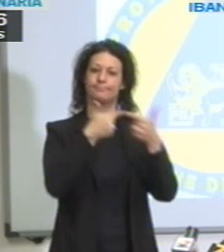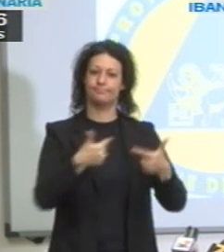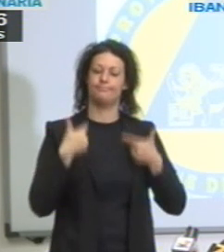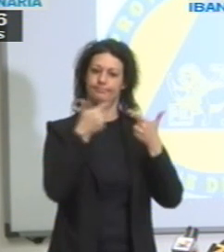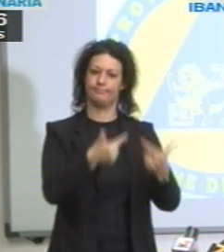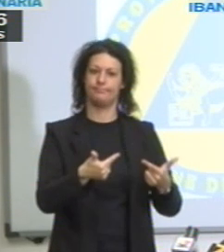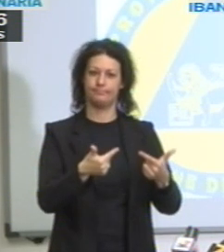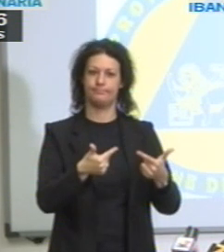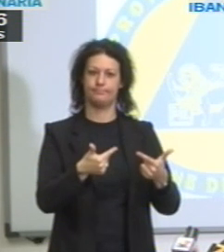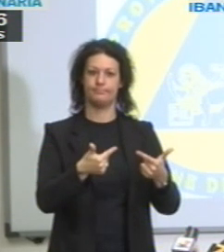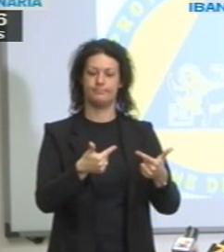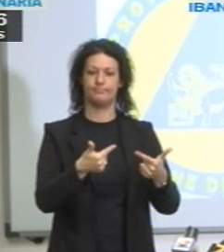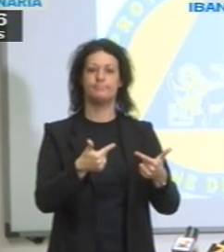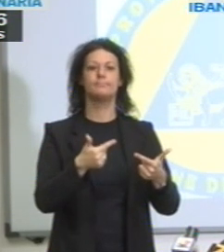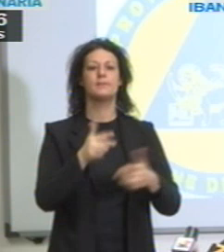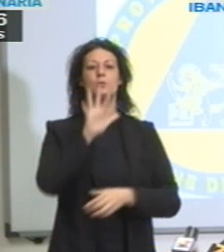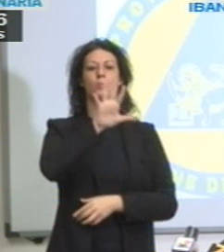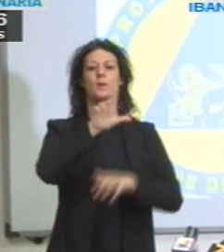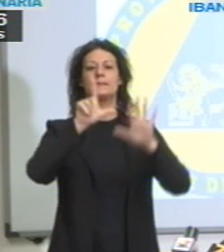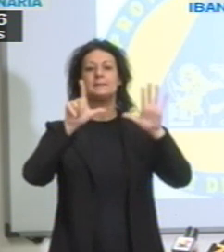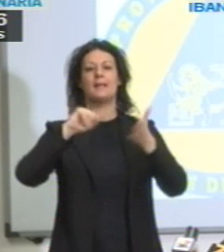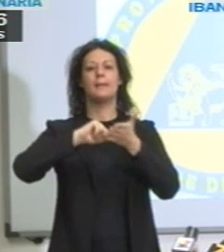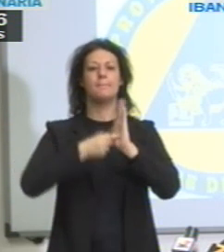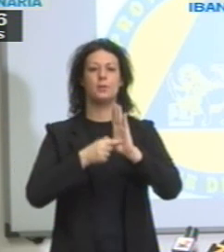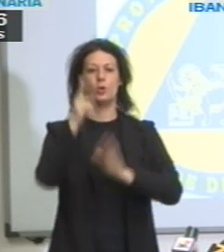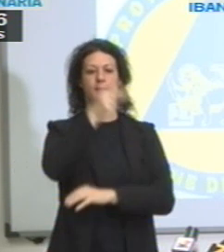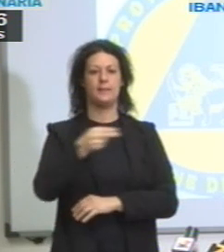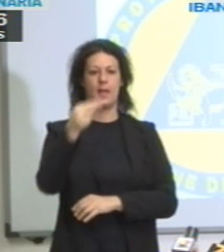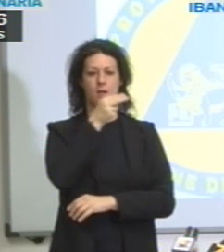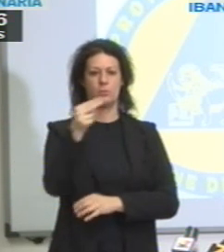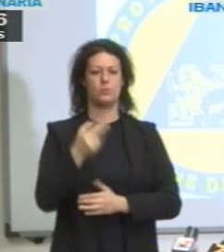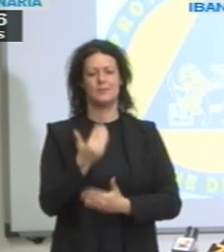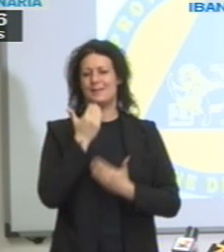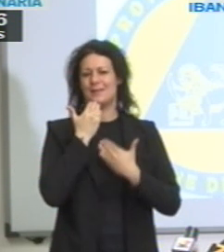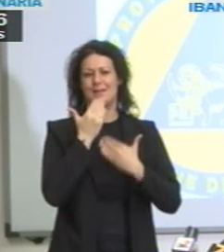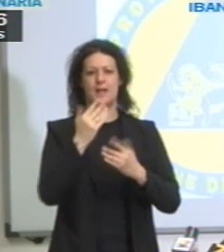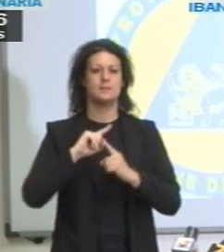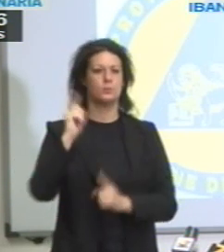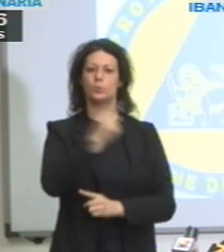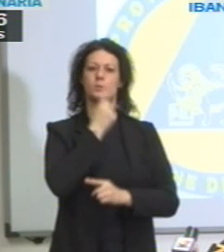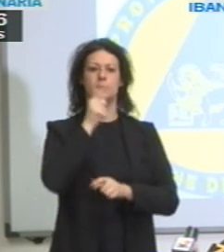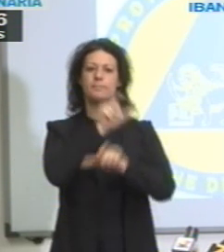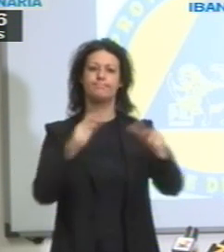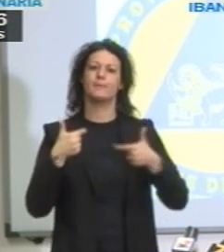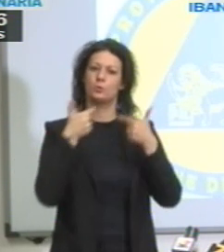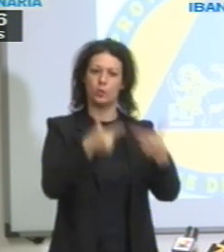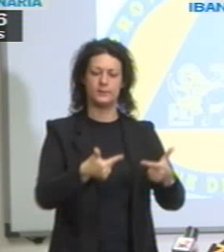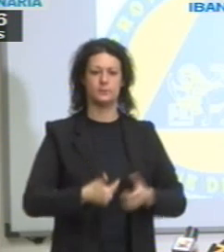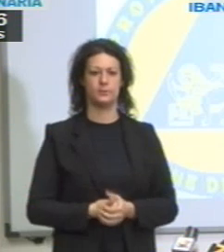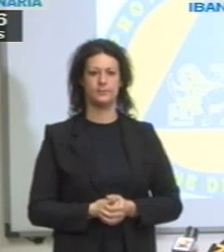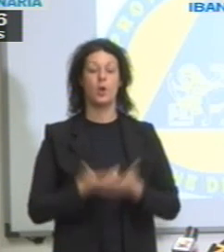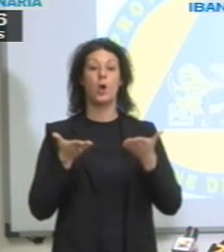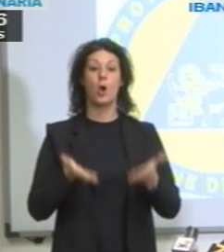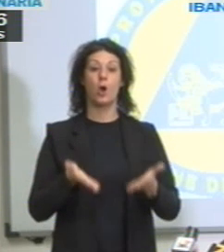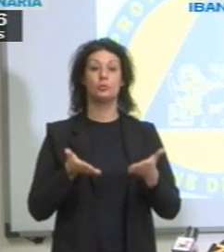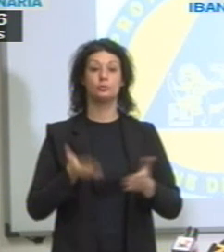quindi praticamente 57 milioni di euro. Quindi ringrazio veramente tutti i donatori. Peraltro oggi c'è una